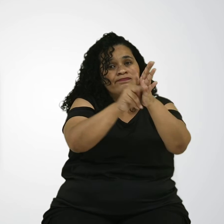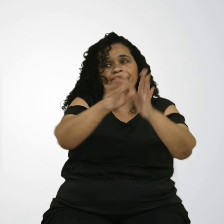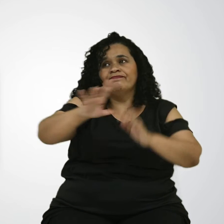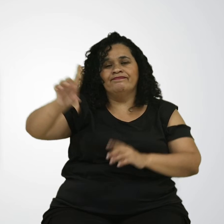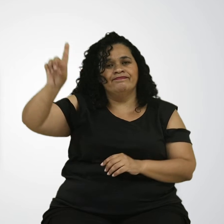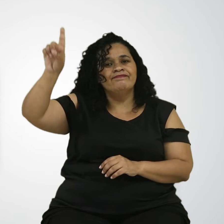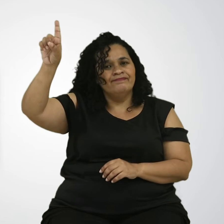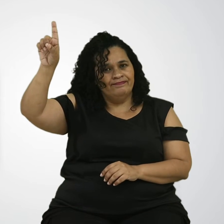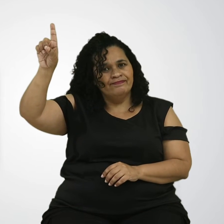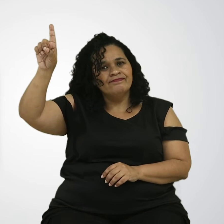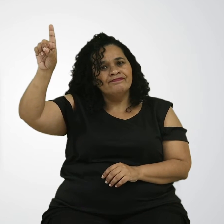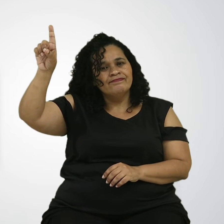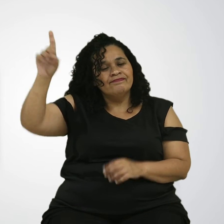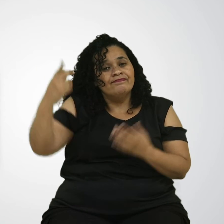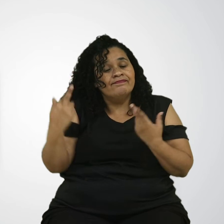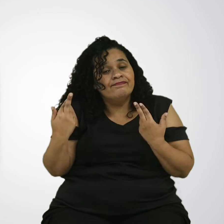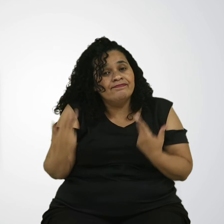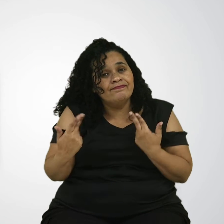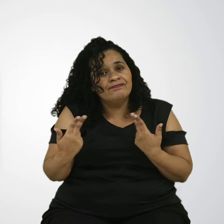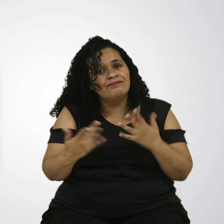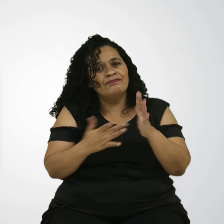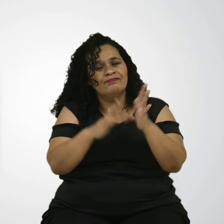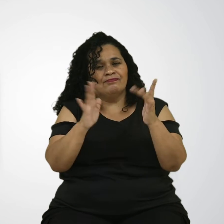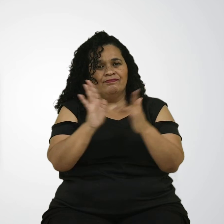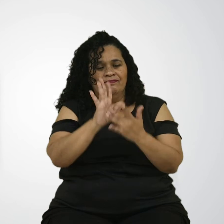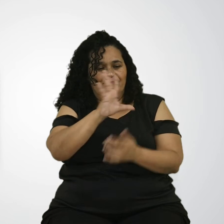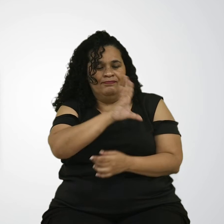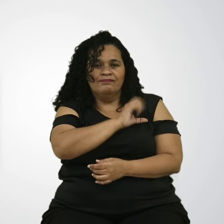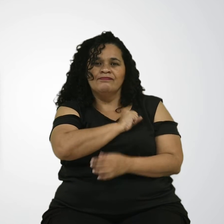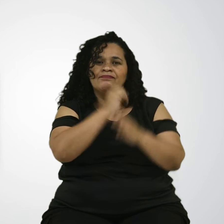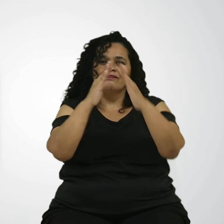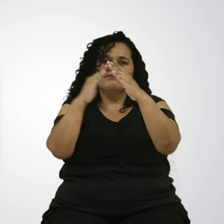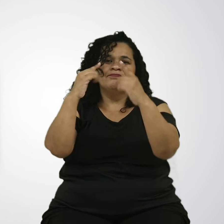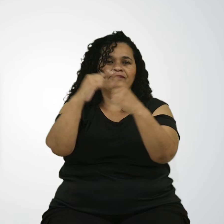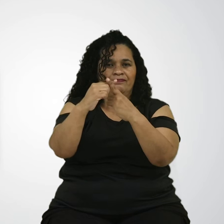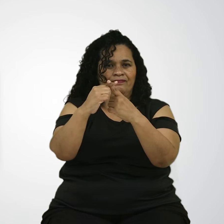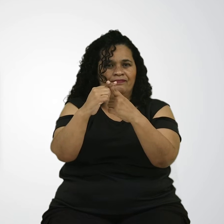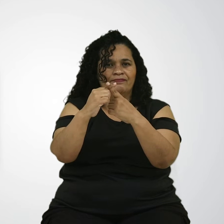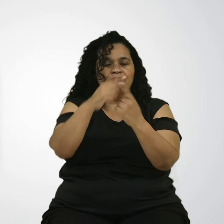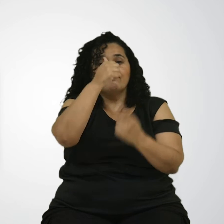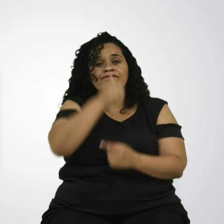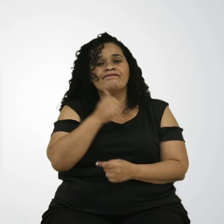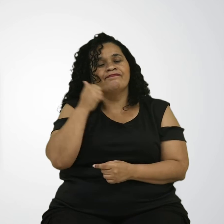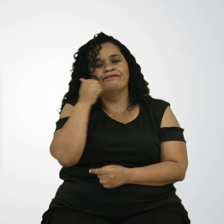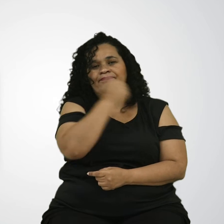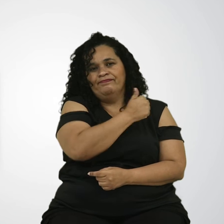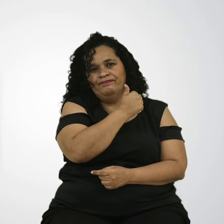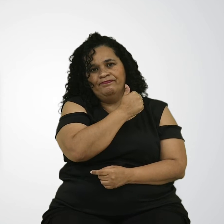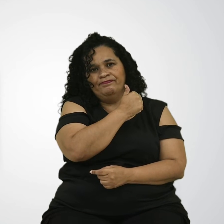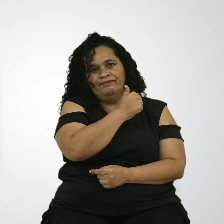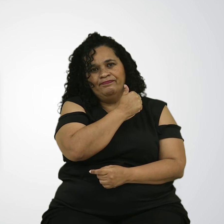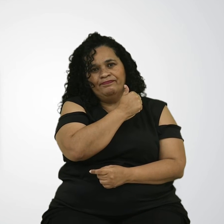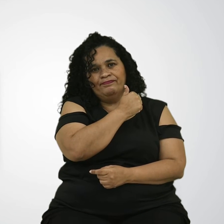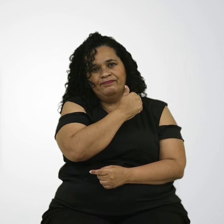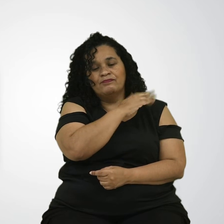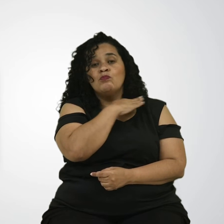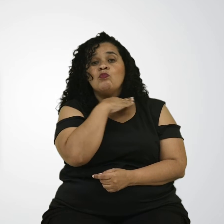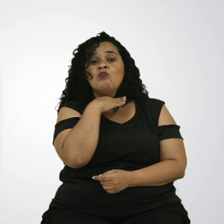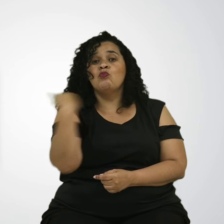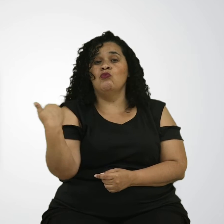Né? Como Cristo amou a igreja. E como é que foi que Cristo amou a igreja? Primeiro, sacrificialmente. Se entregou por